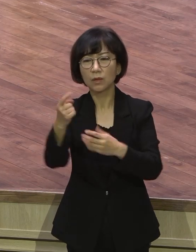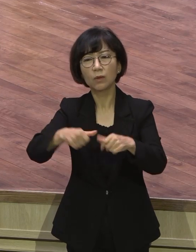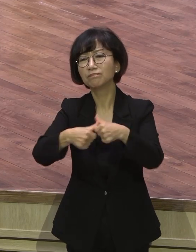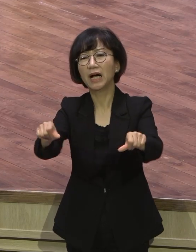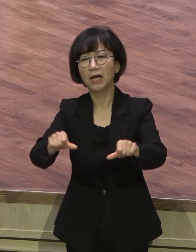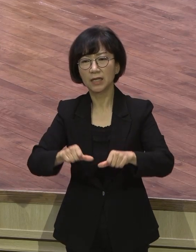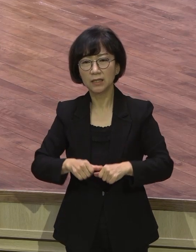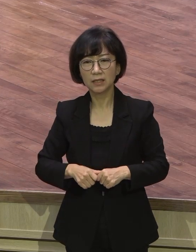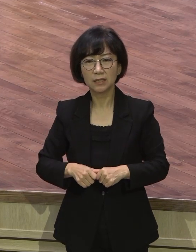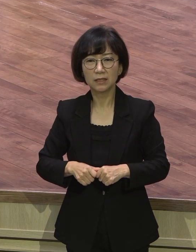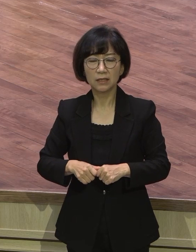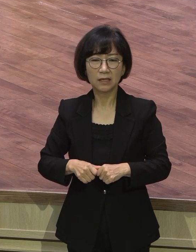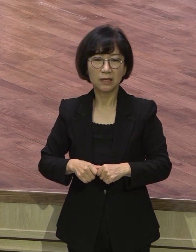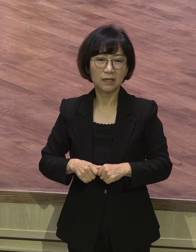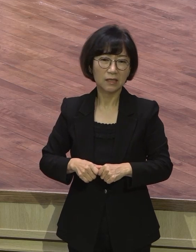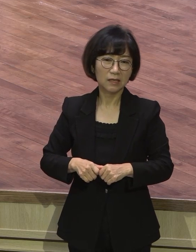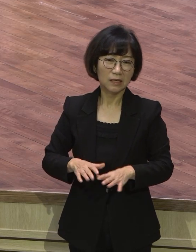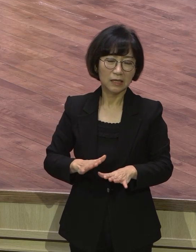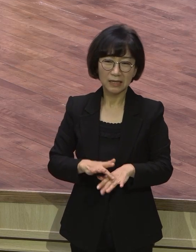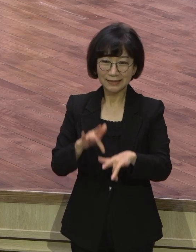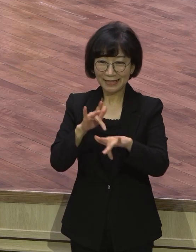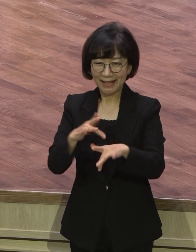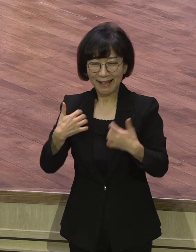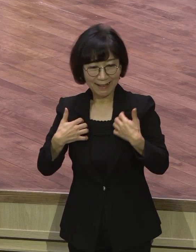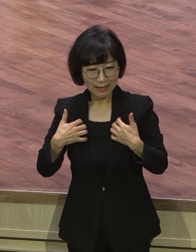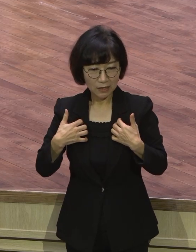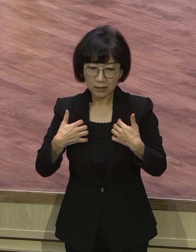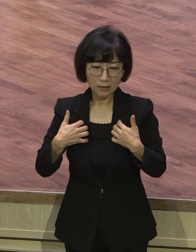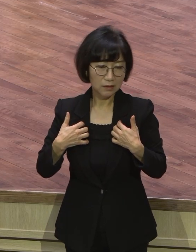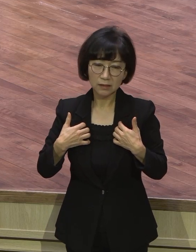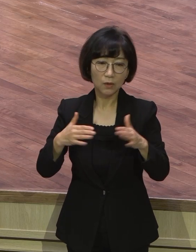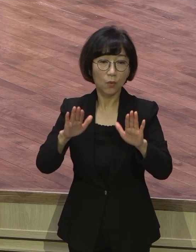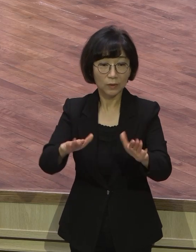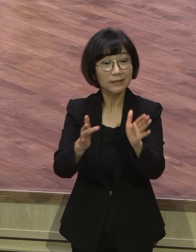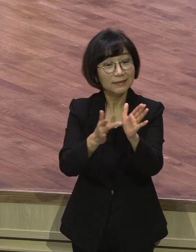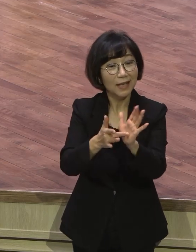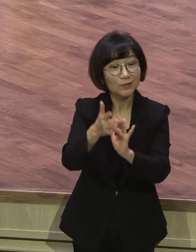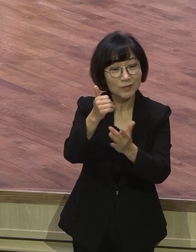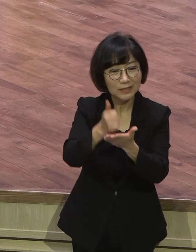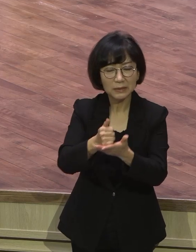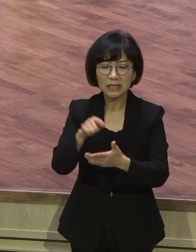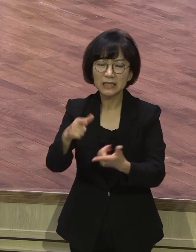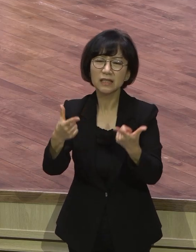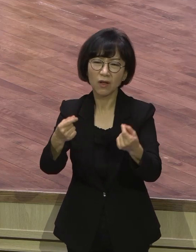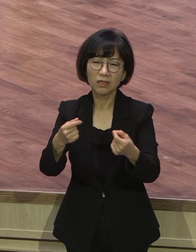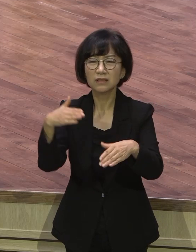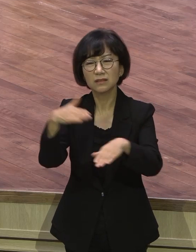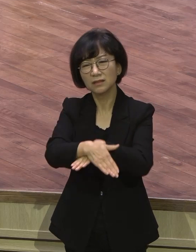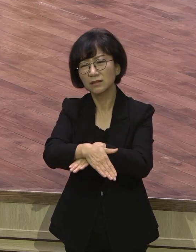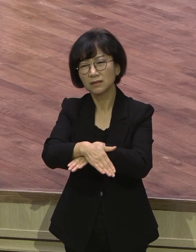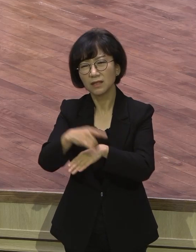사단만 좋아합니다. 예수님께서는 이런 본문을 통해서 이제는 이런 예털을 깨라.